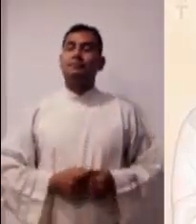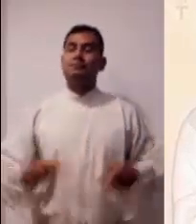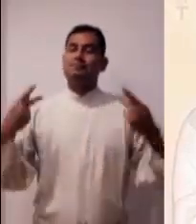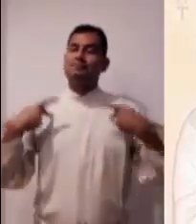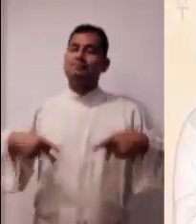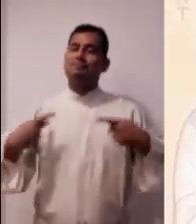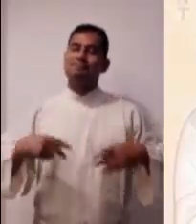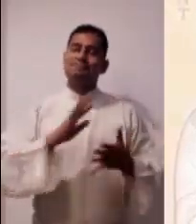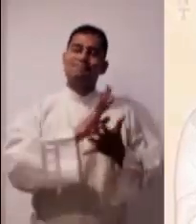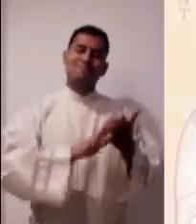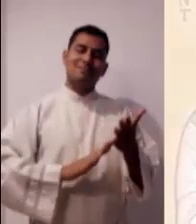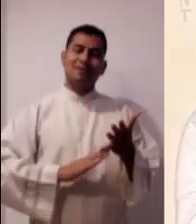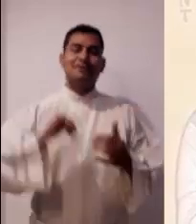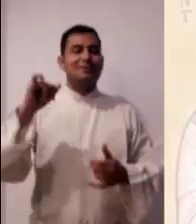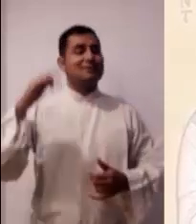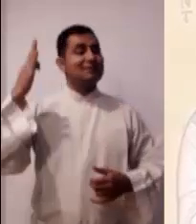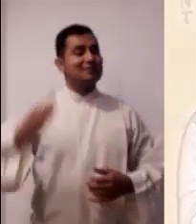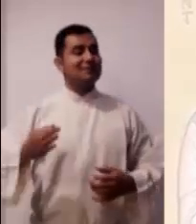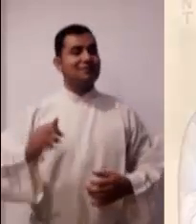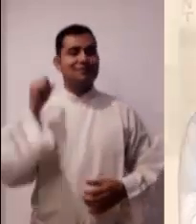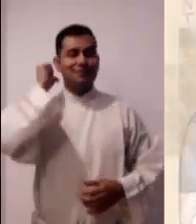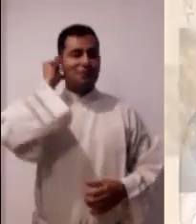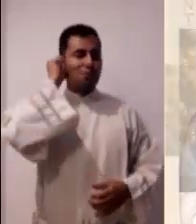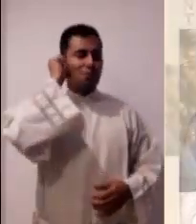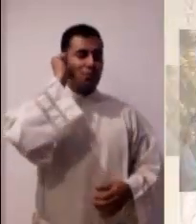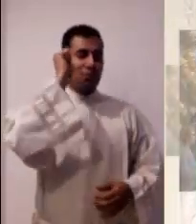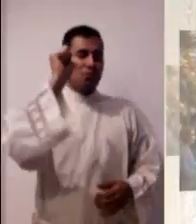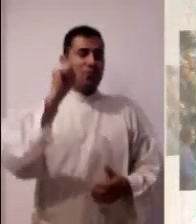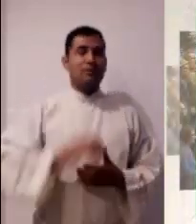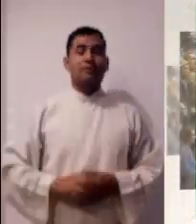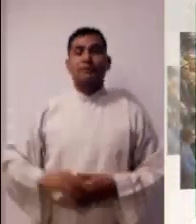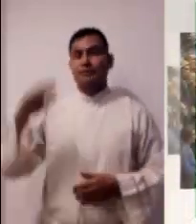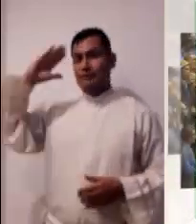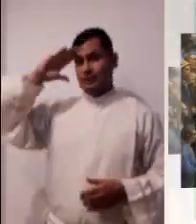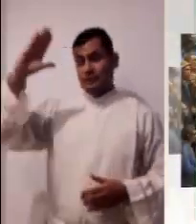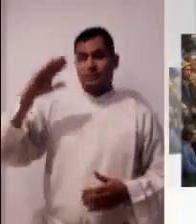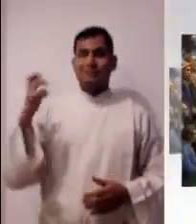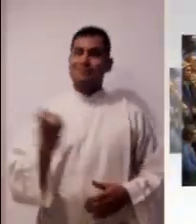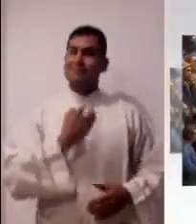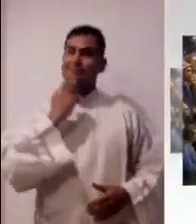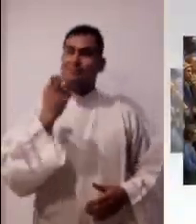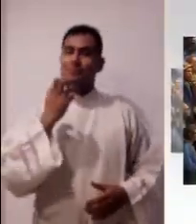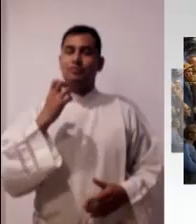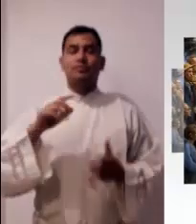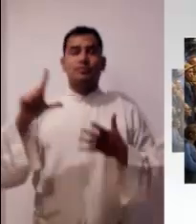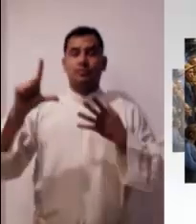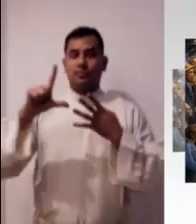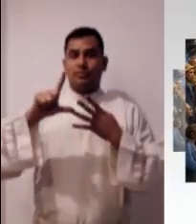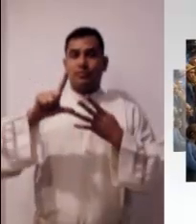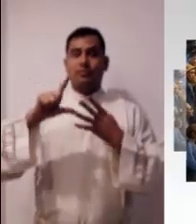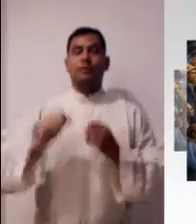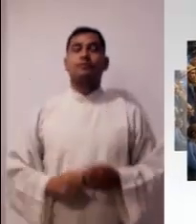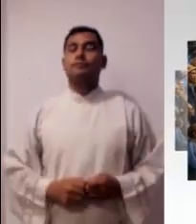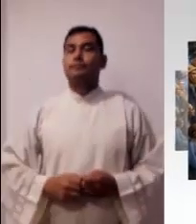5, versículos del 17 al 19. En aquel tiempo Jesús dijo a